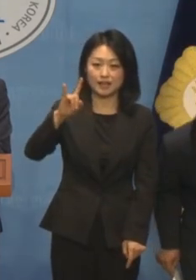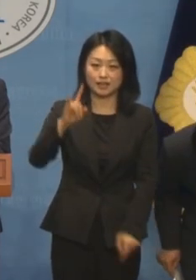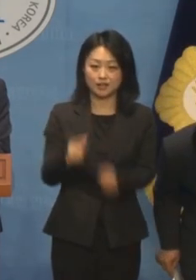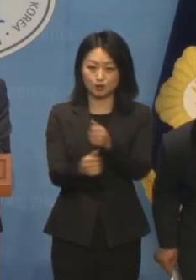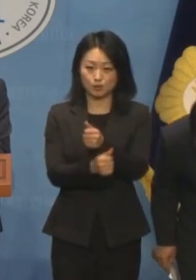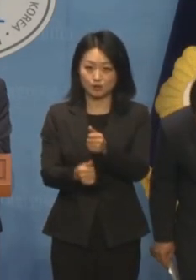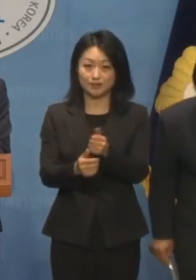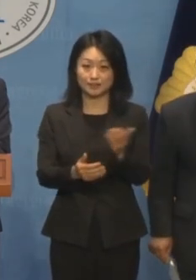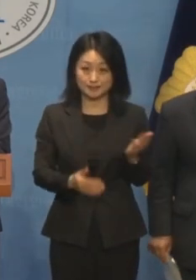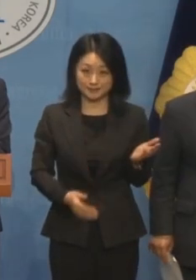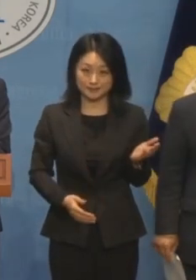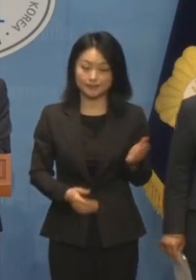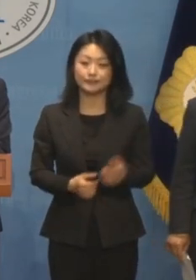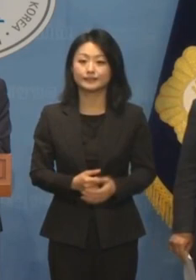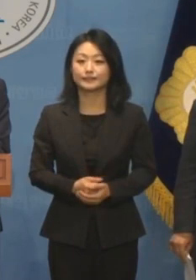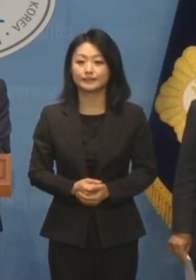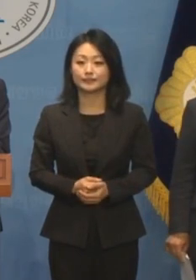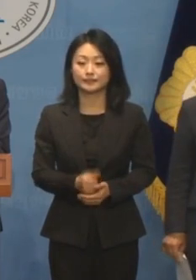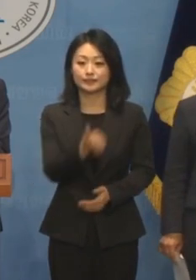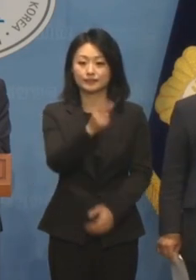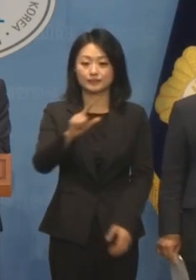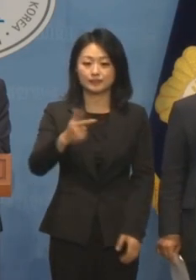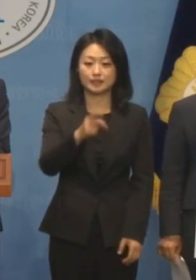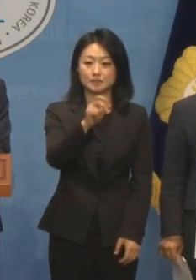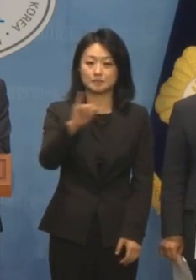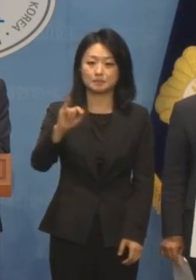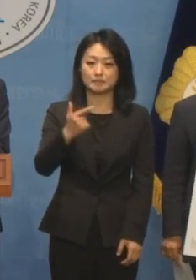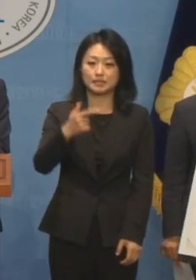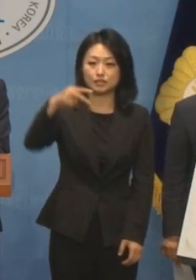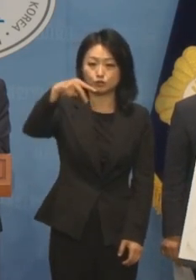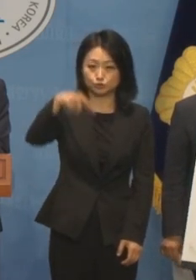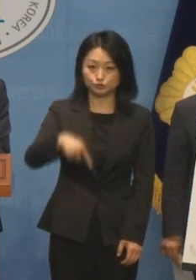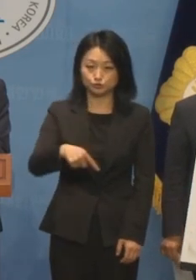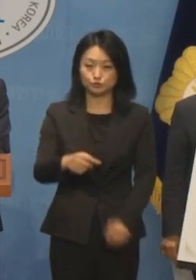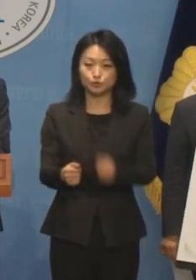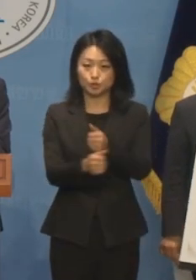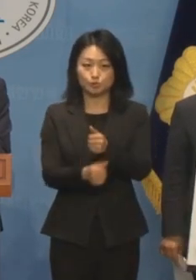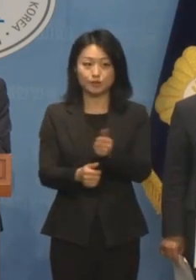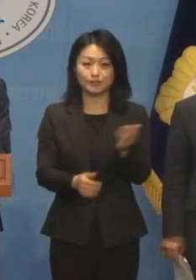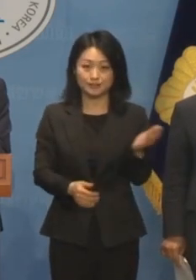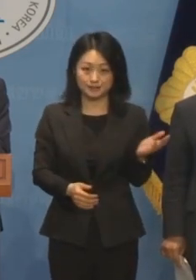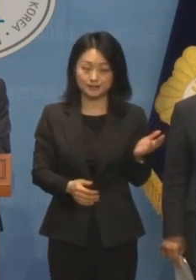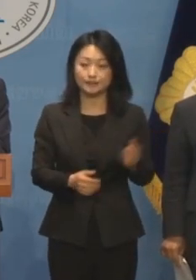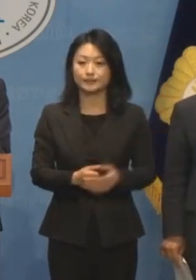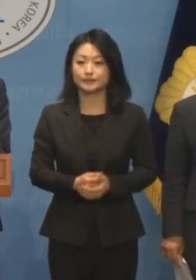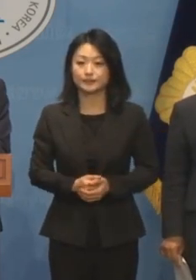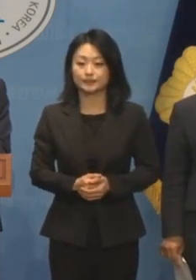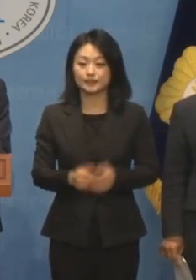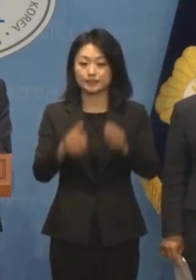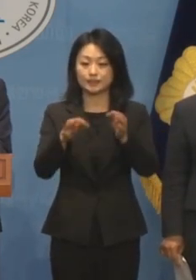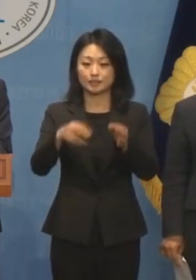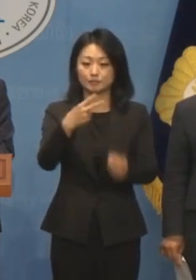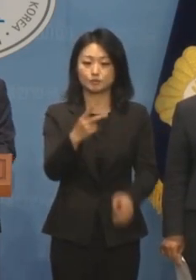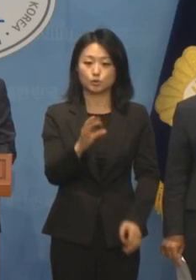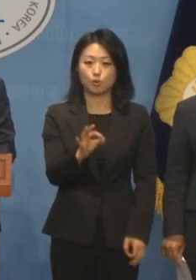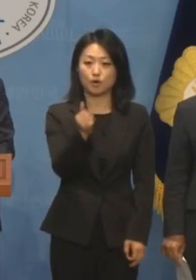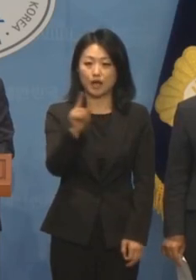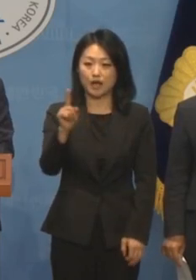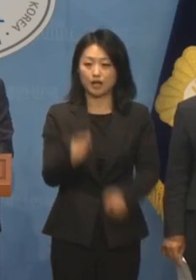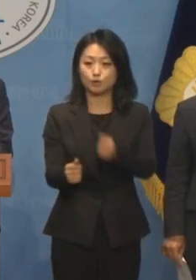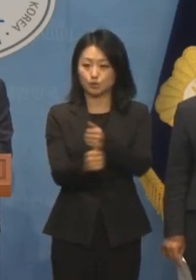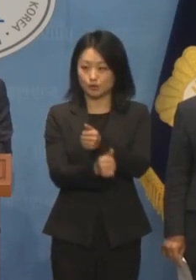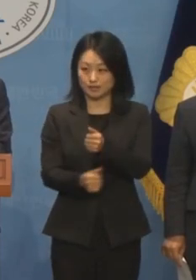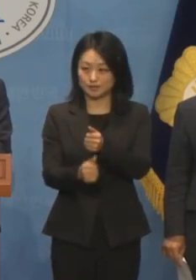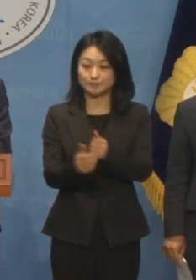참석하셨습니다. 대책단 한민수 위원님 참석하셨습니다. 대책단에 김동화 위원님